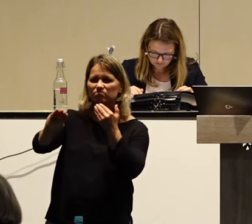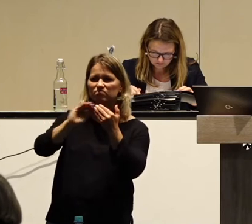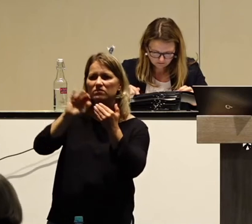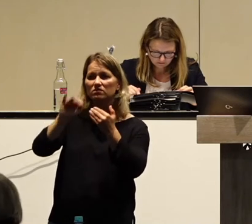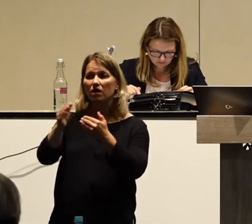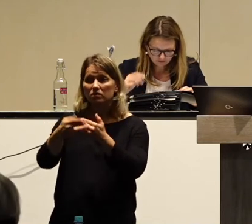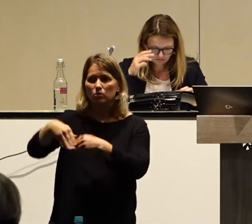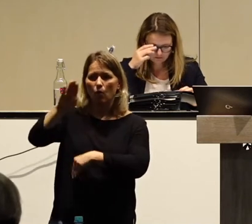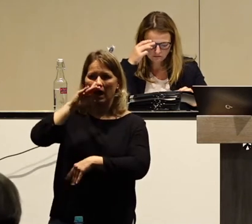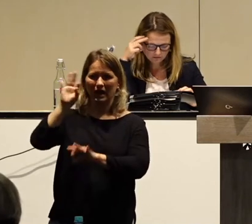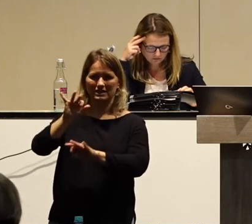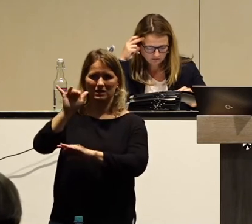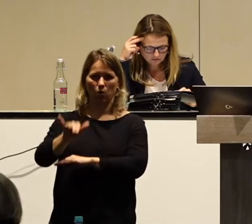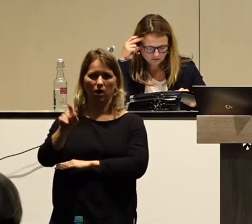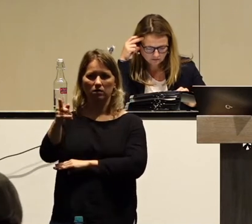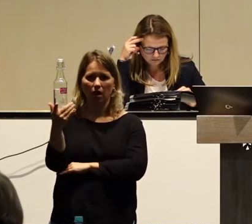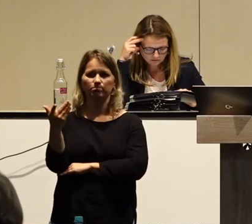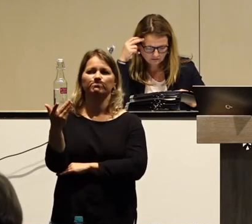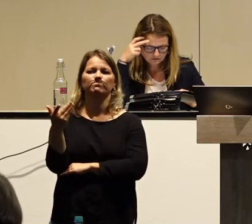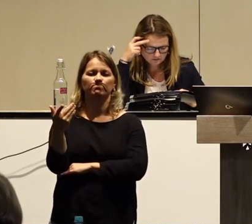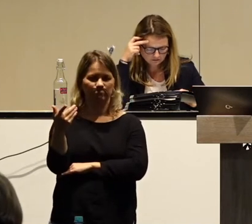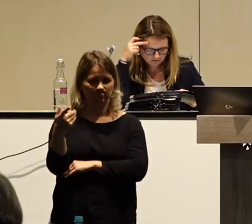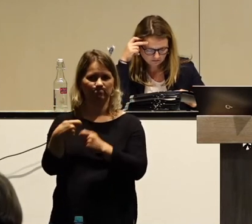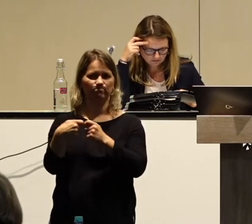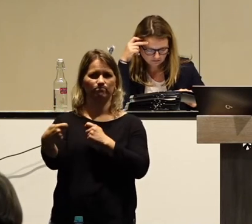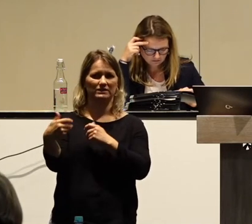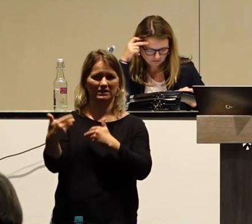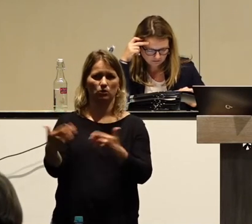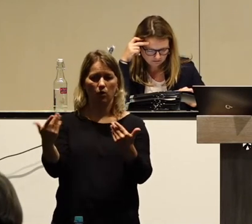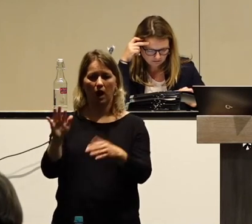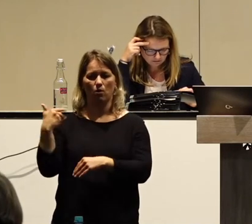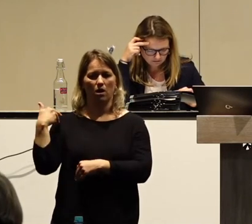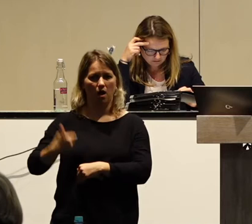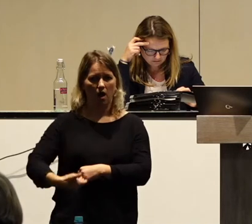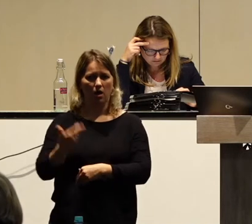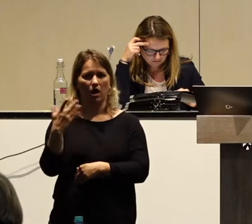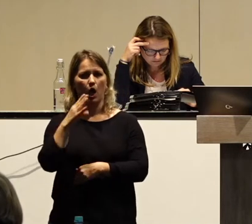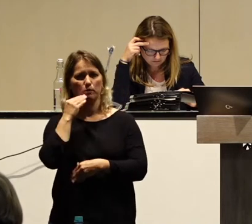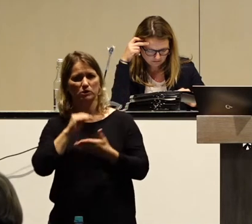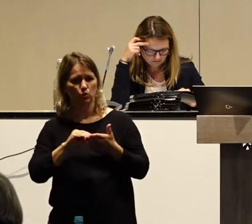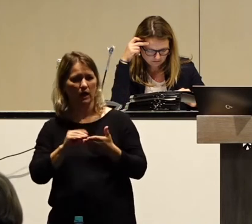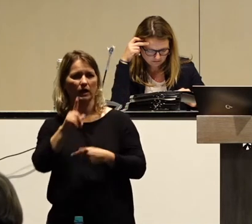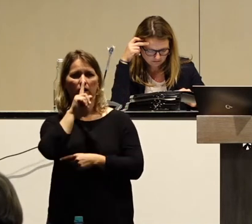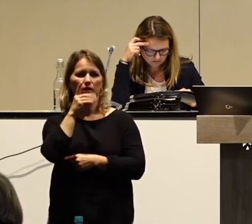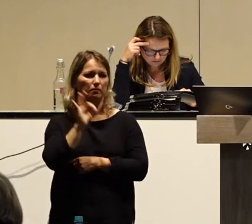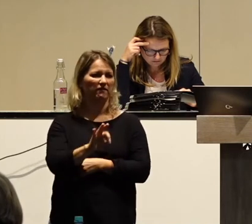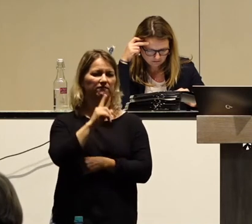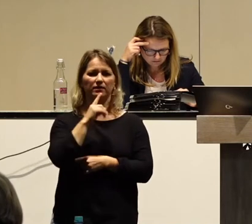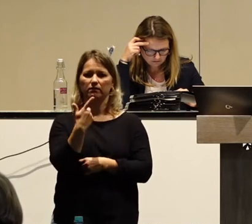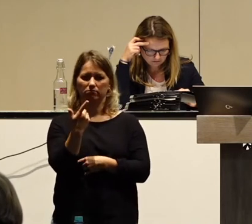besonderes Risiko tragen. Und wir haben eben eine lange Zeit geschlossener Schulen und des Homeschoolings erlebt, wo